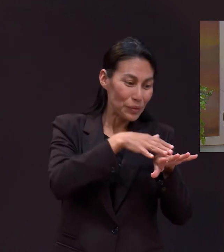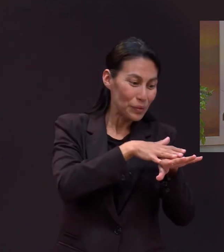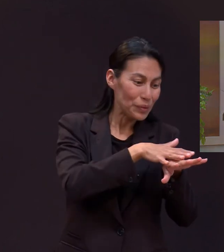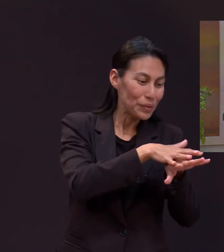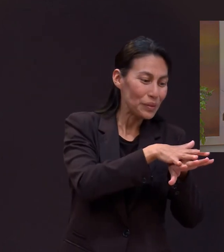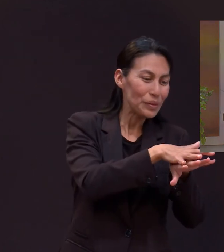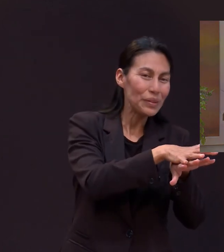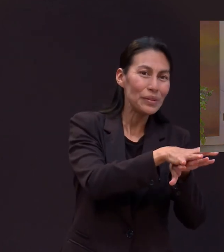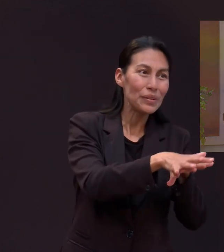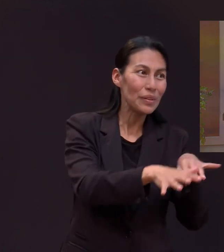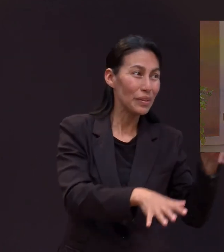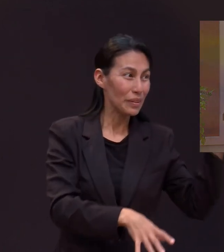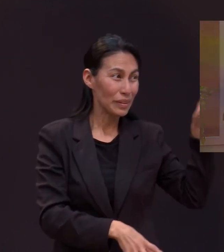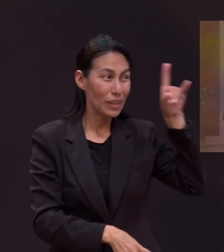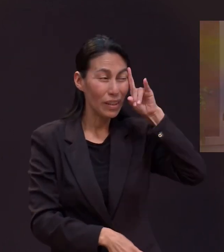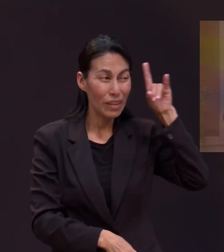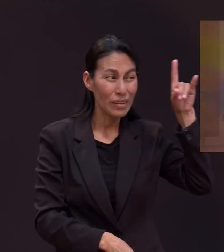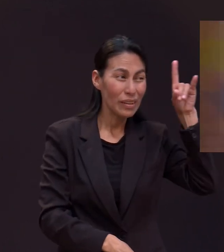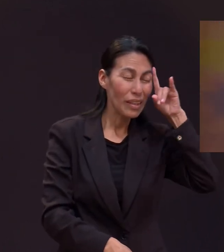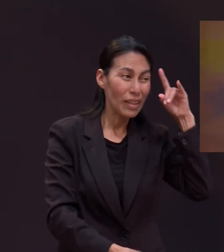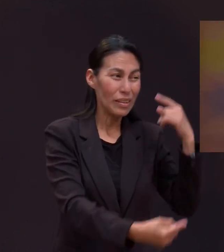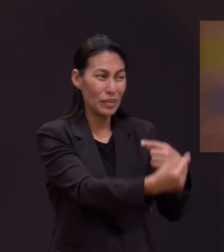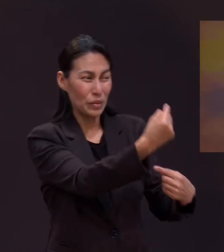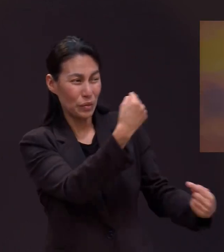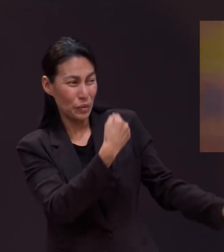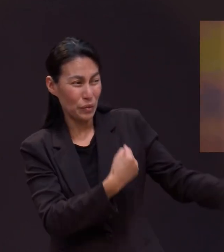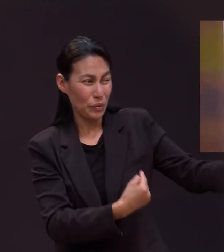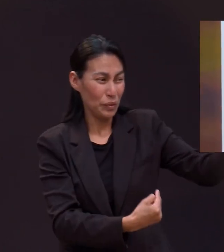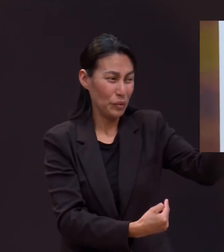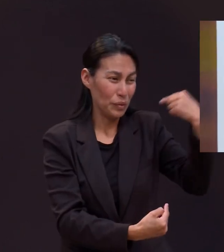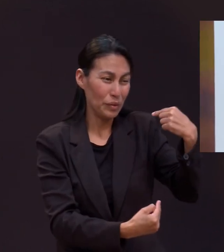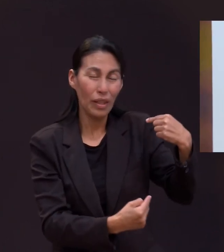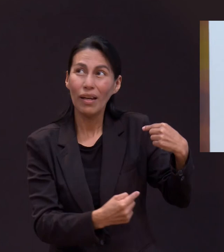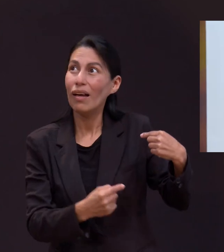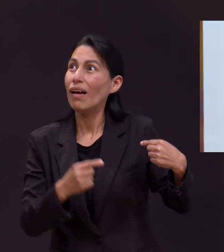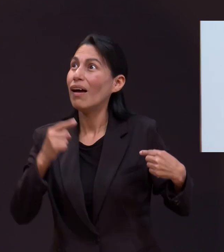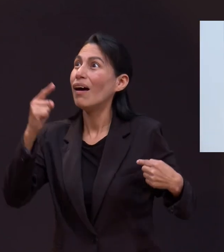me dio el escudo de las